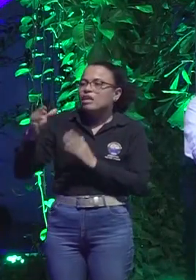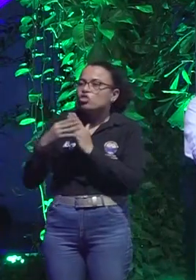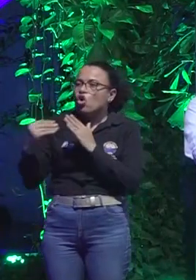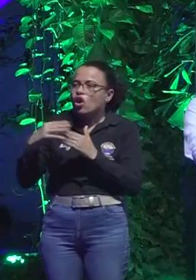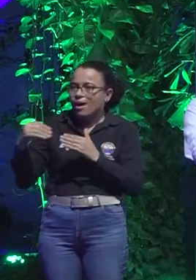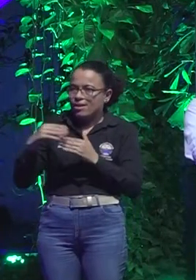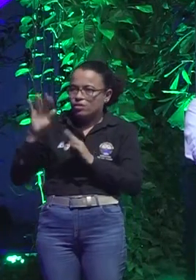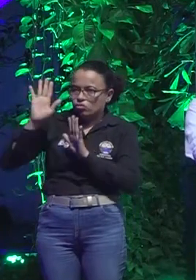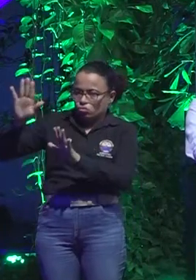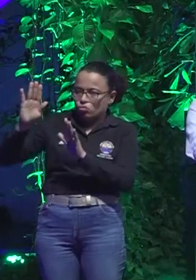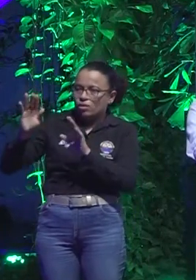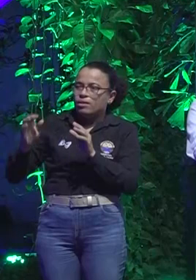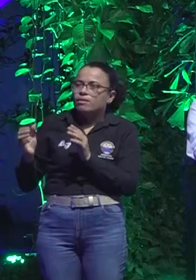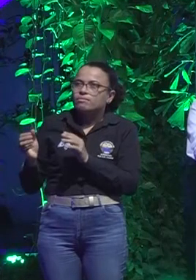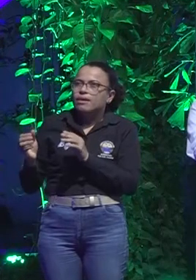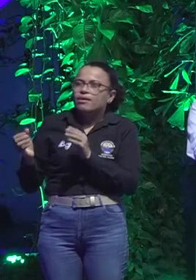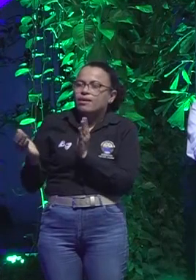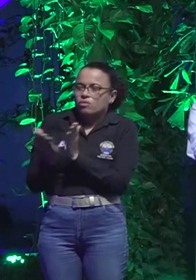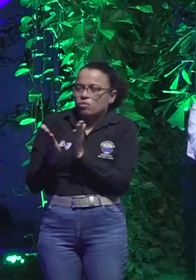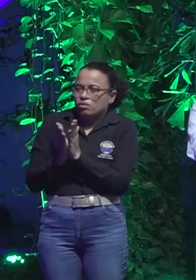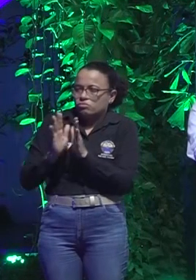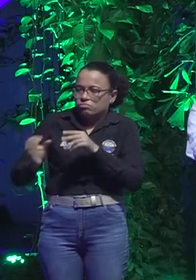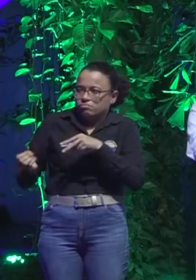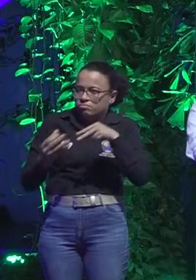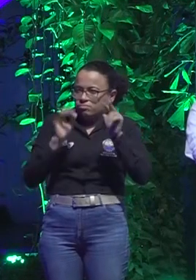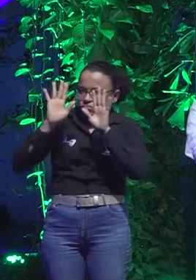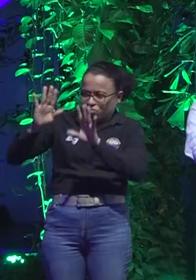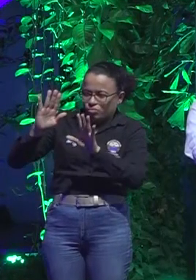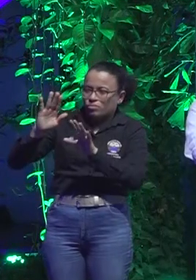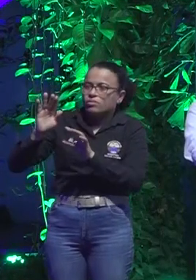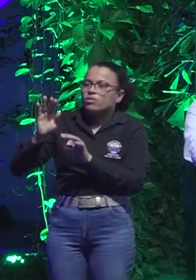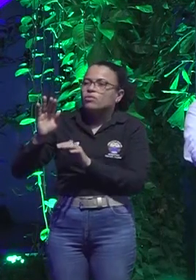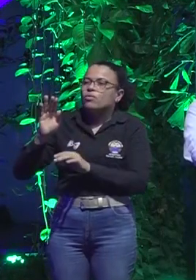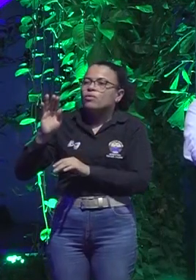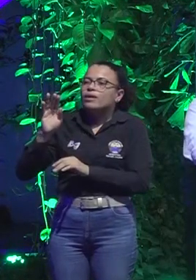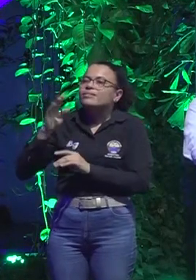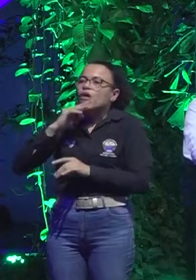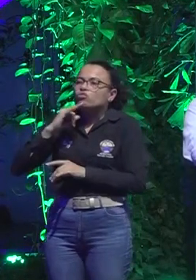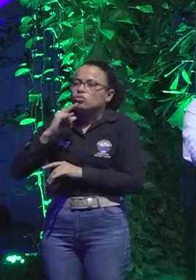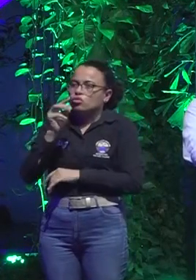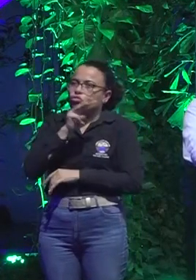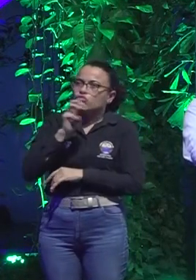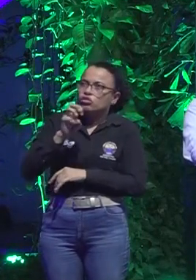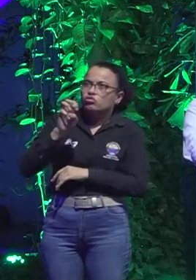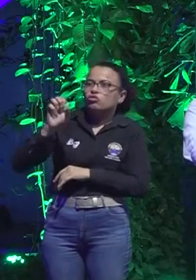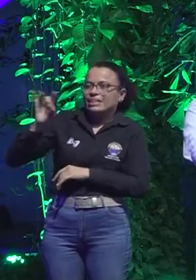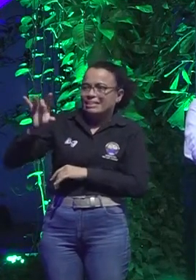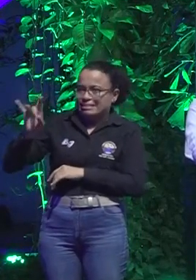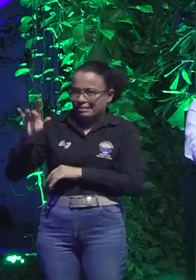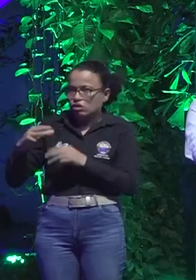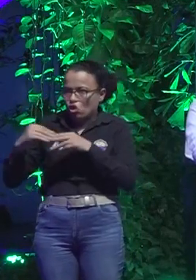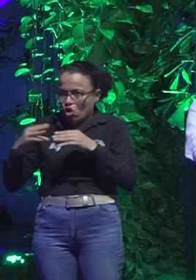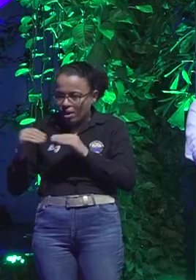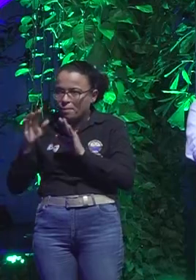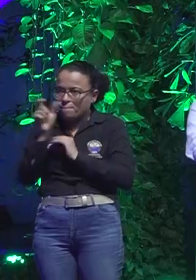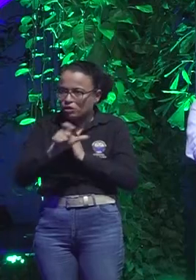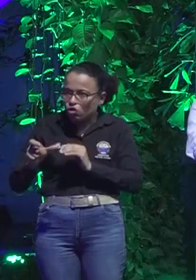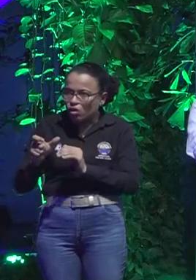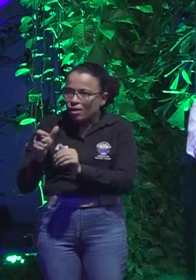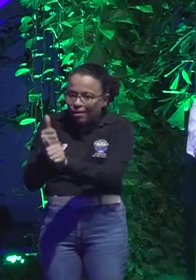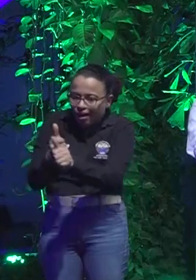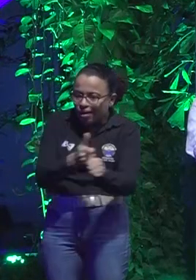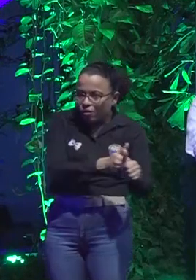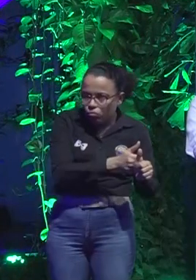per cápita en educación superior de cerca de $40,000 promedio, con universidades de 100,000, de 120,000.